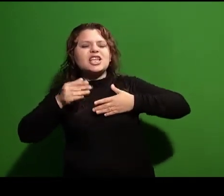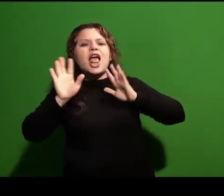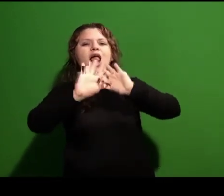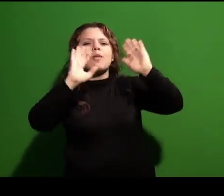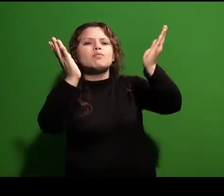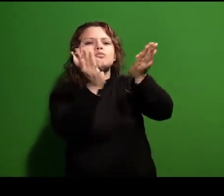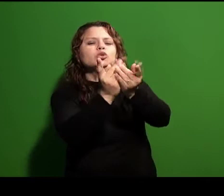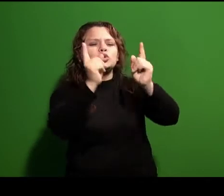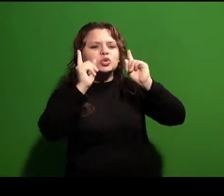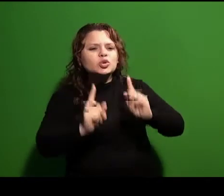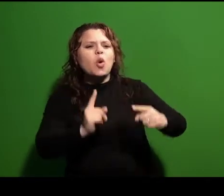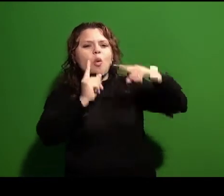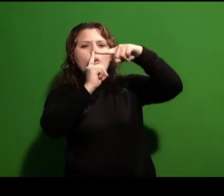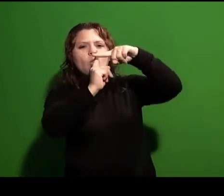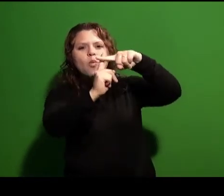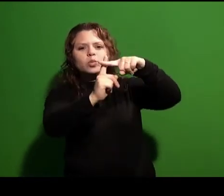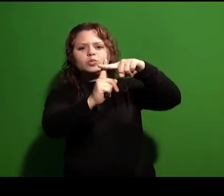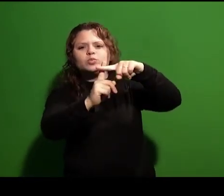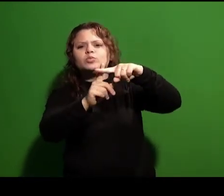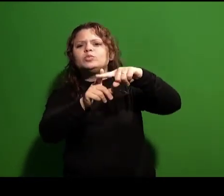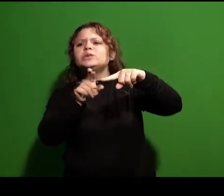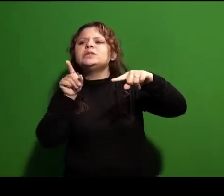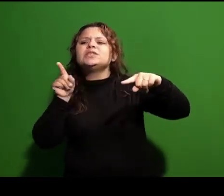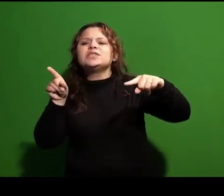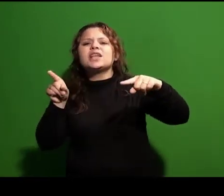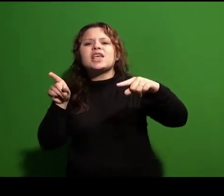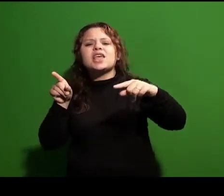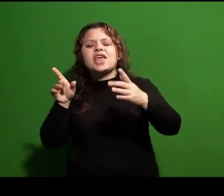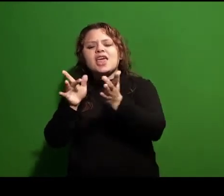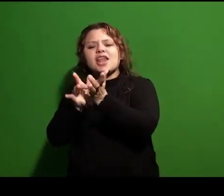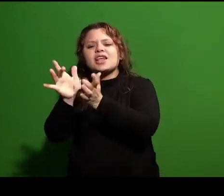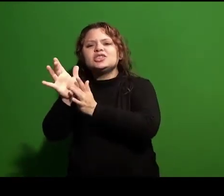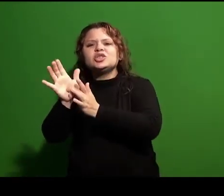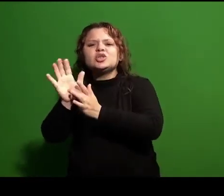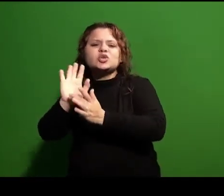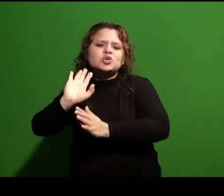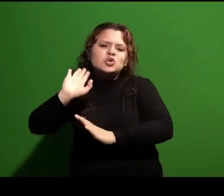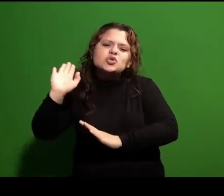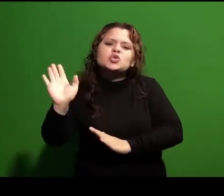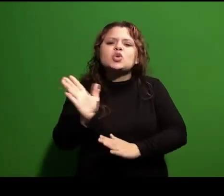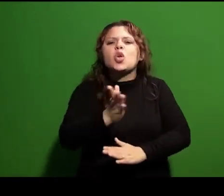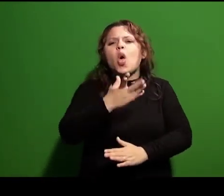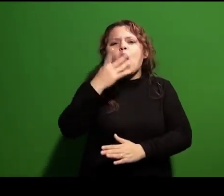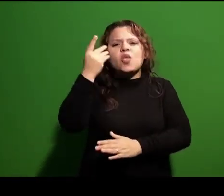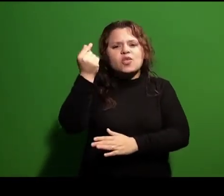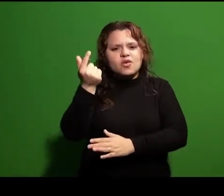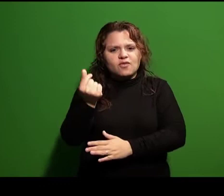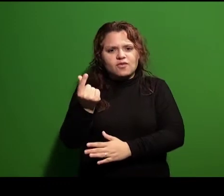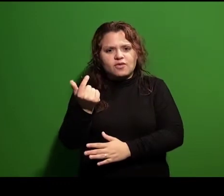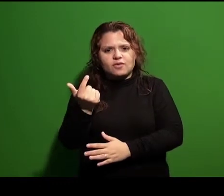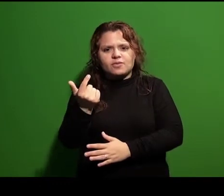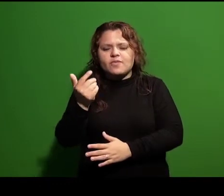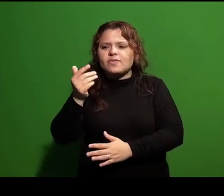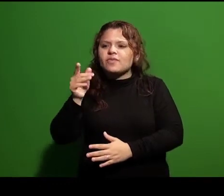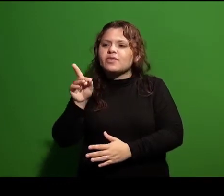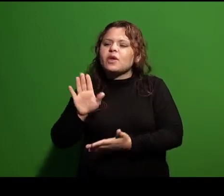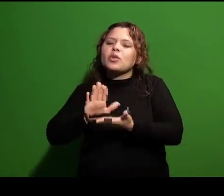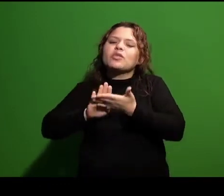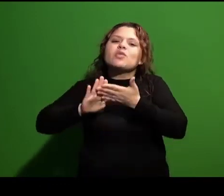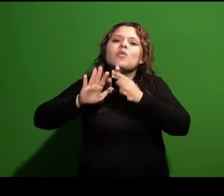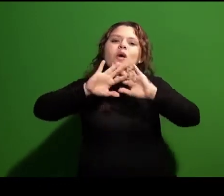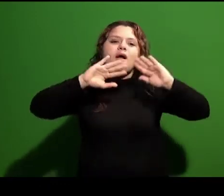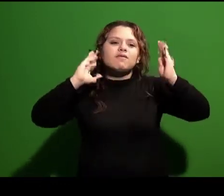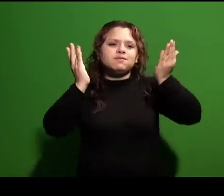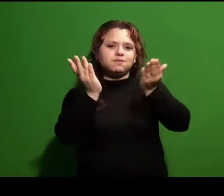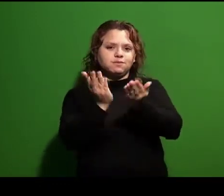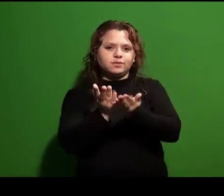mundo. Porque en Cristo Jesús ni la circuncisión vale nada, ni la incircuncisión, sino una